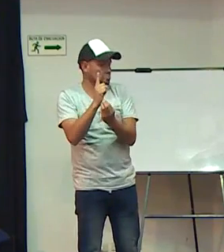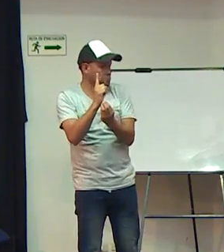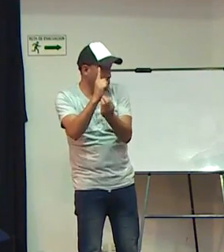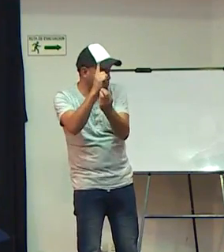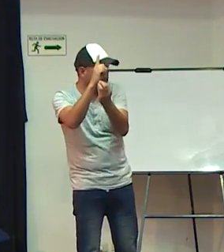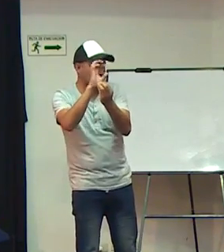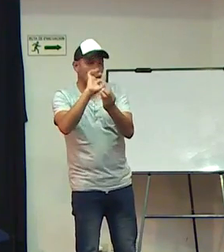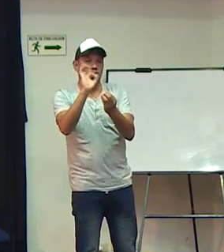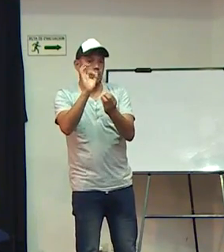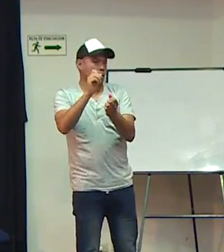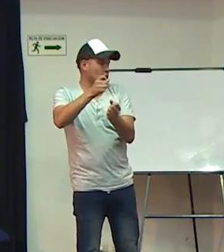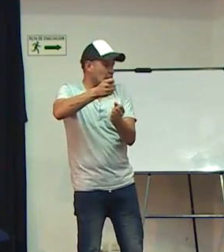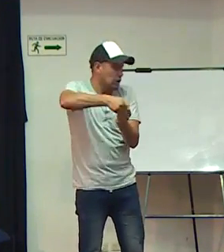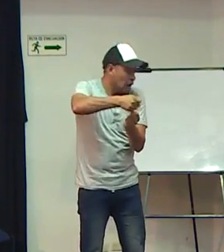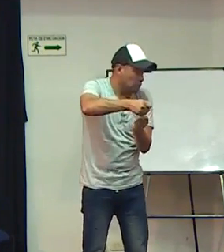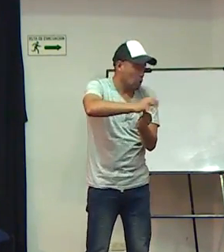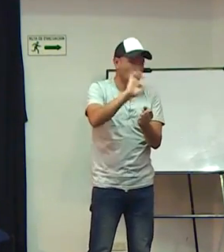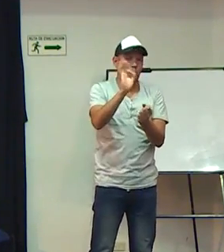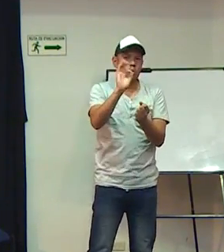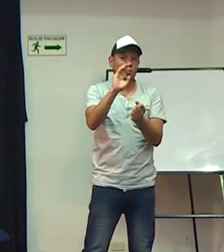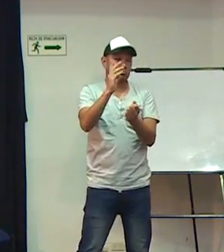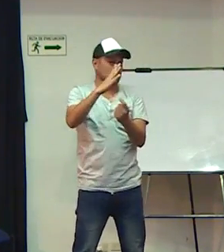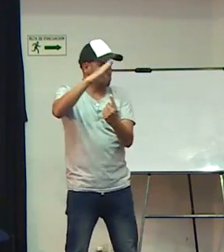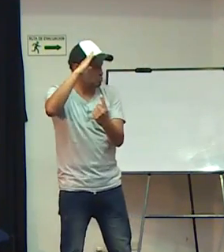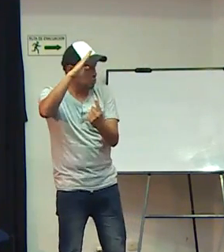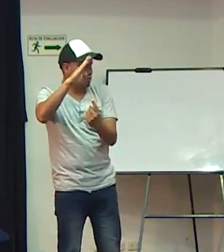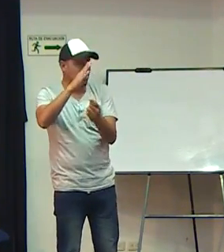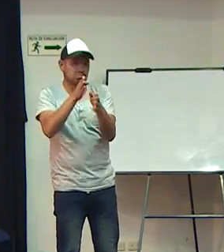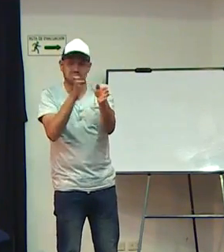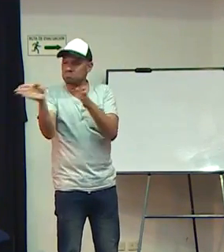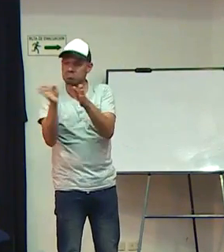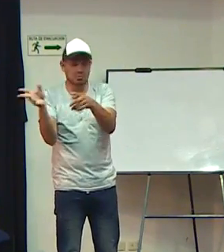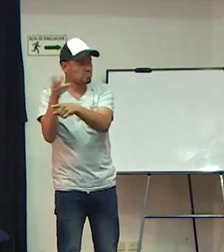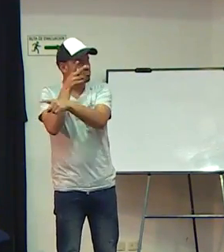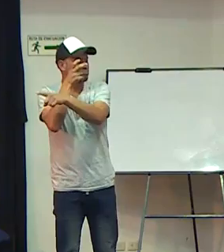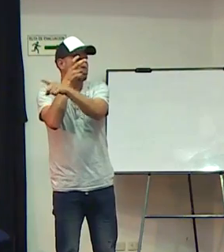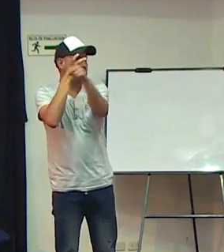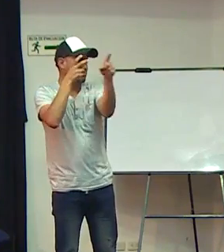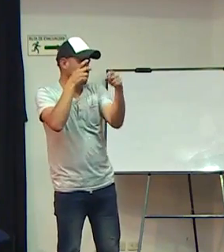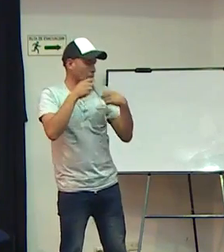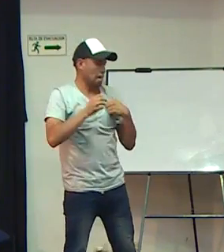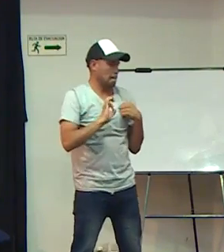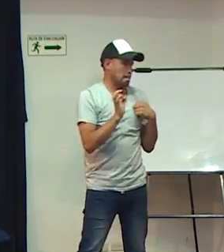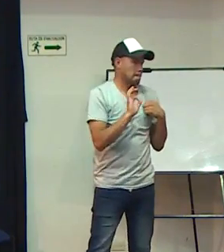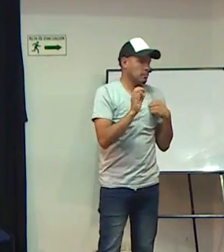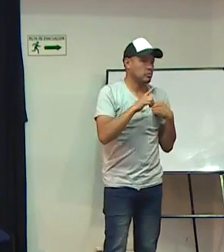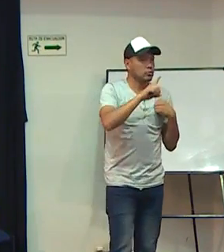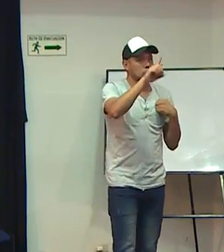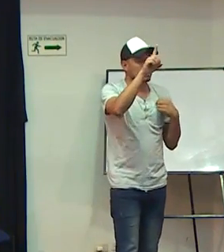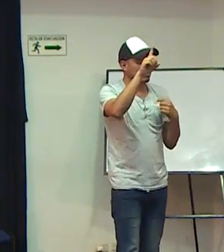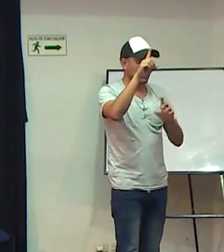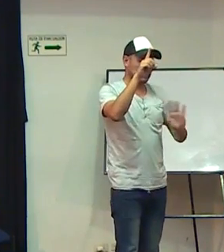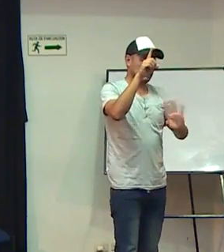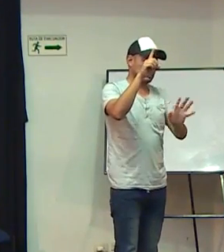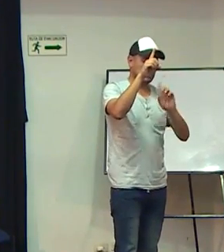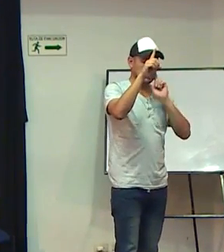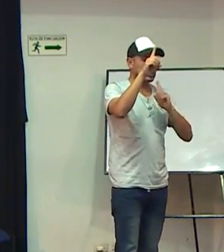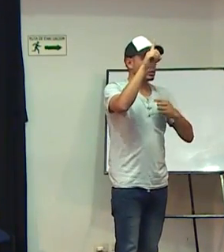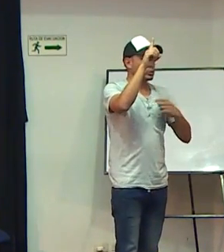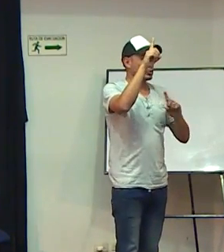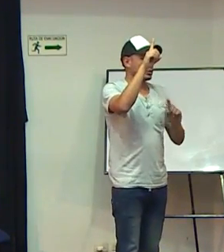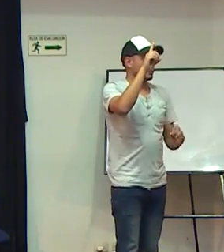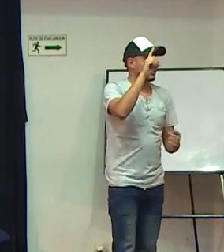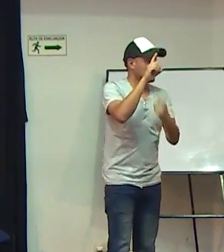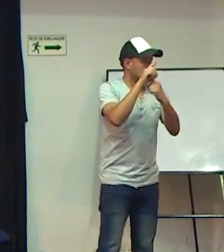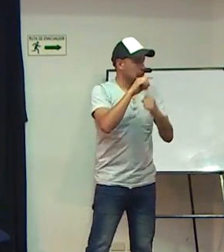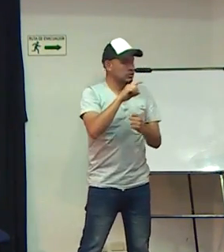alguna organización en cuanto a tema político, abogados, policías, no sé, digamos eso es lo que se observa, pero